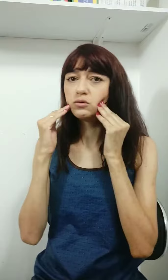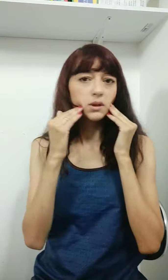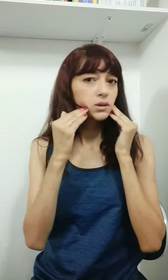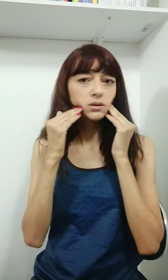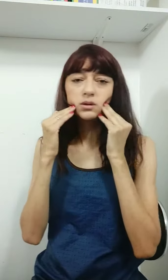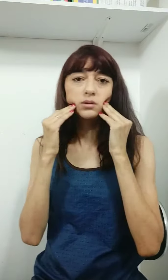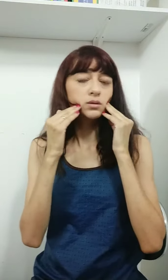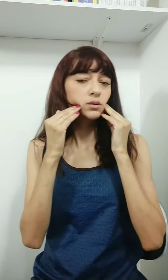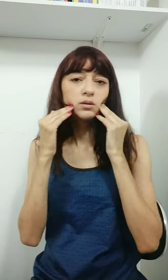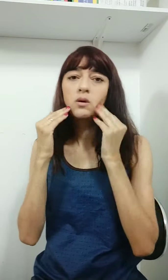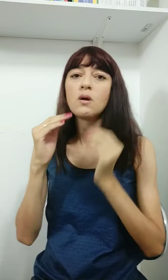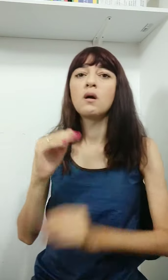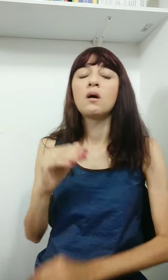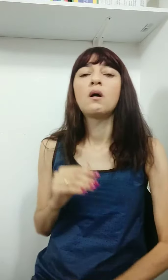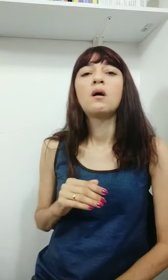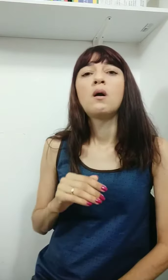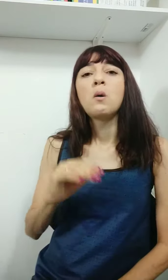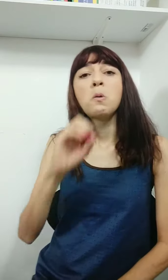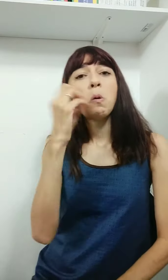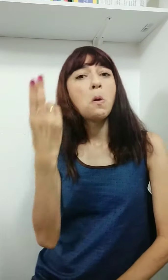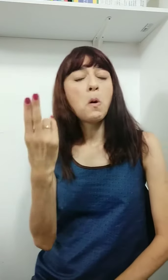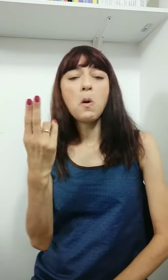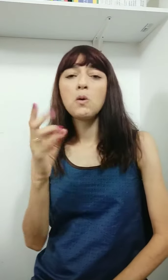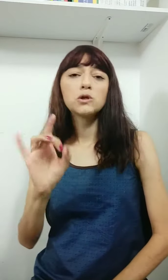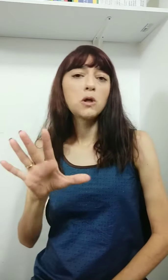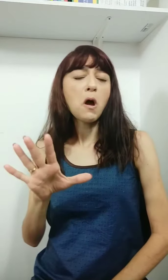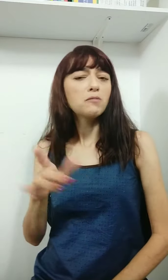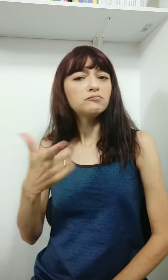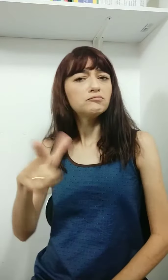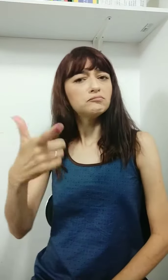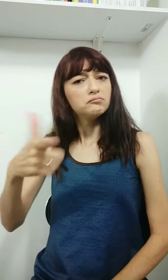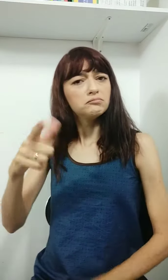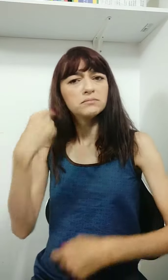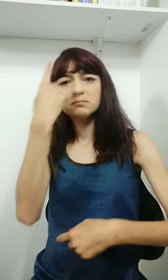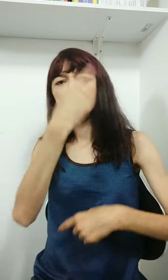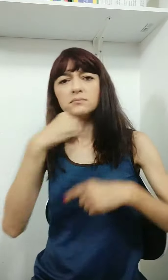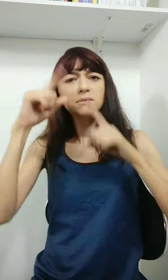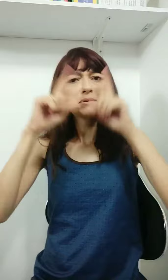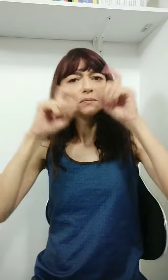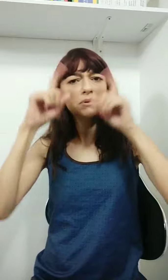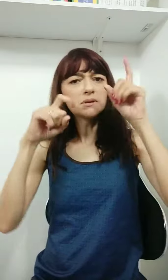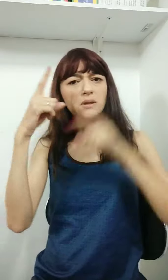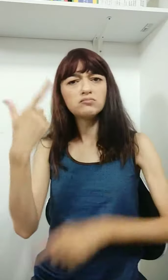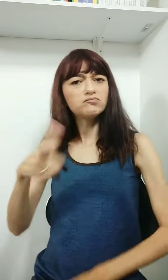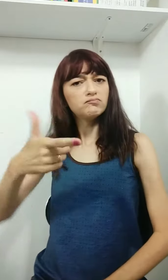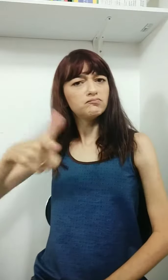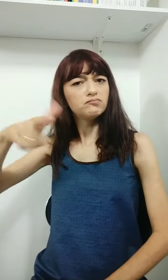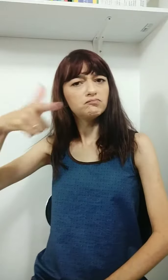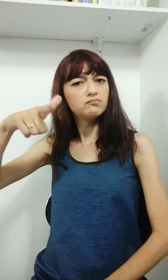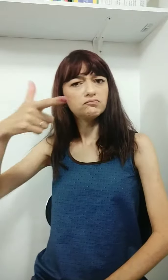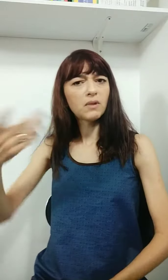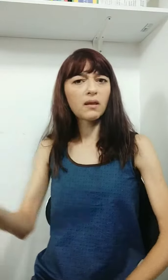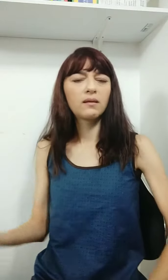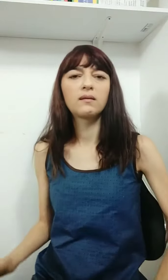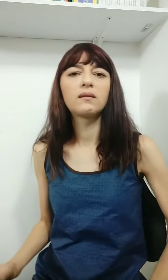tem e não. É claro que você pode acrescentar aqui um movimento da sua cabeça ou simplesmente fazer uma expressão. Olha só,